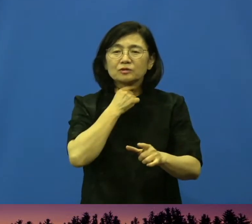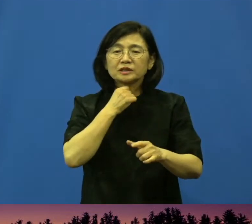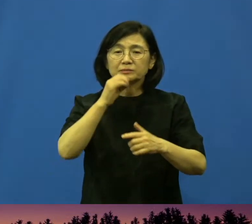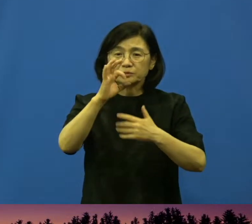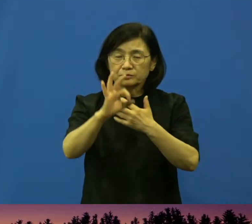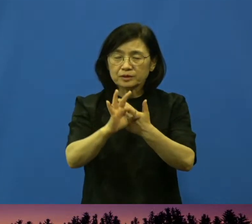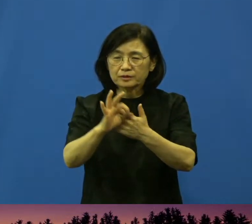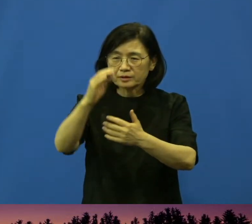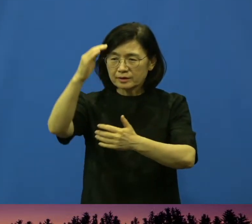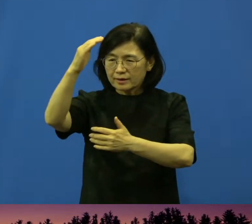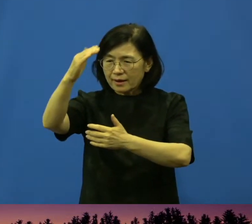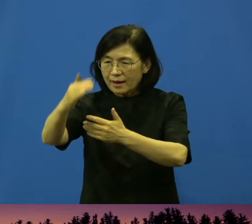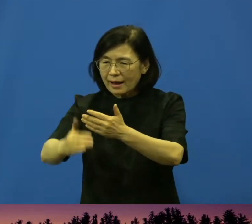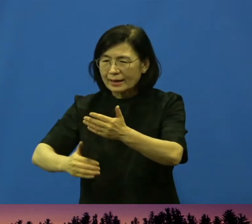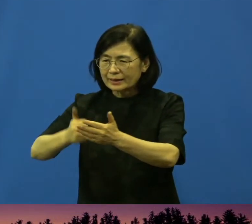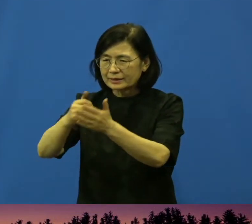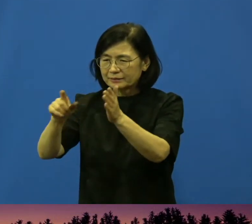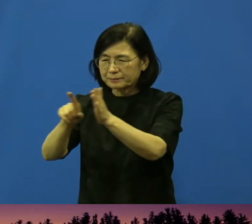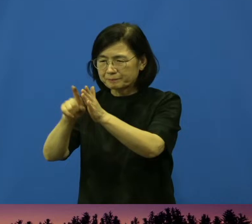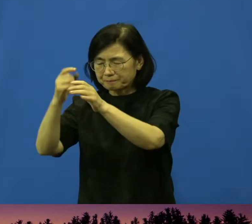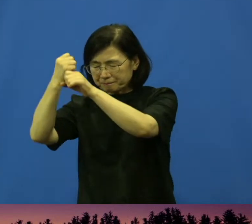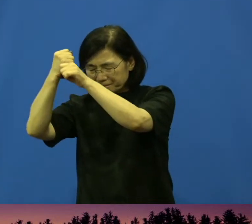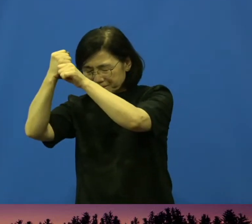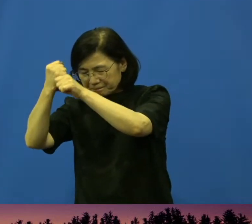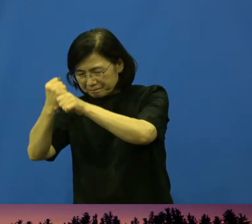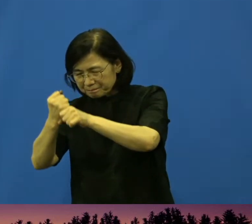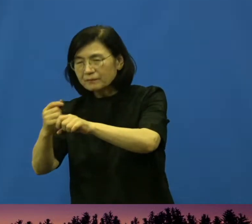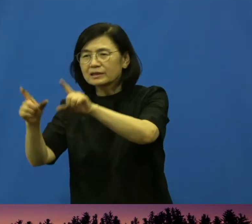하나님에 대한 절대적 의존이에요.